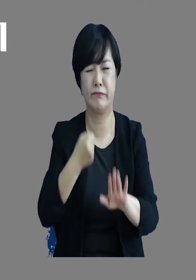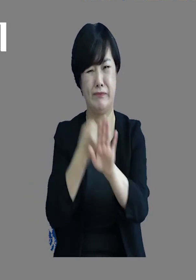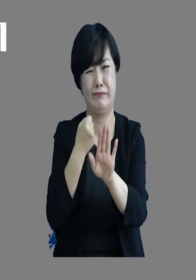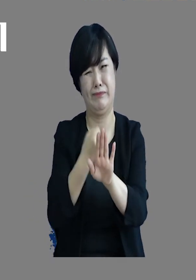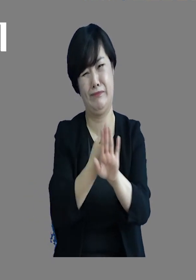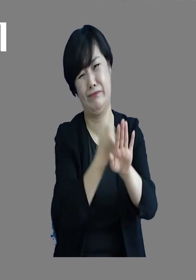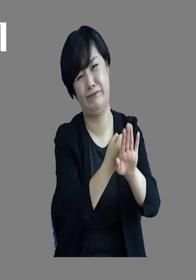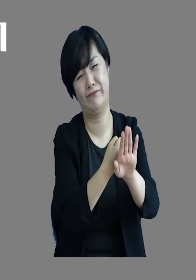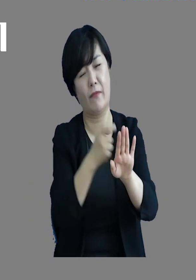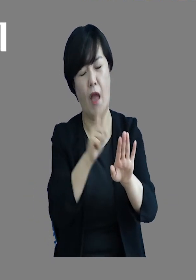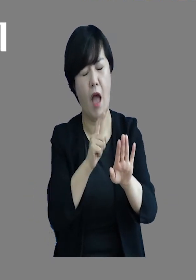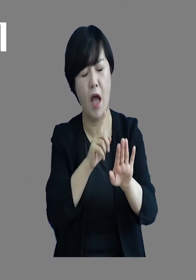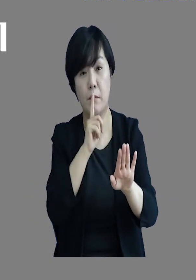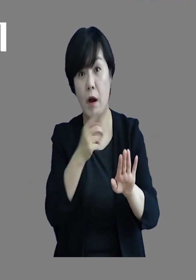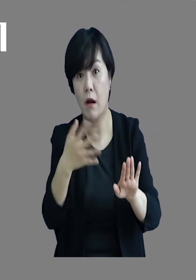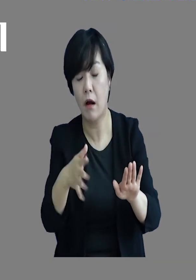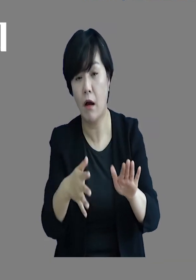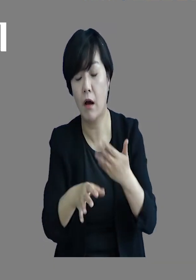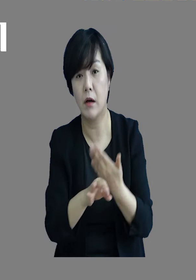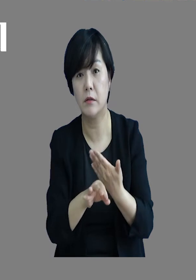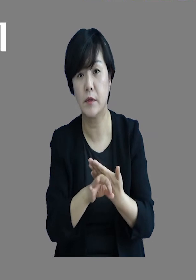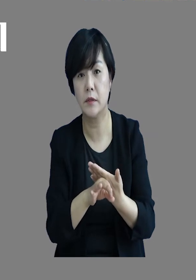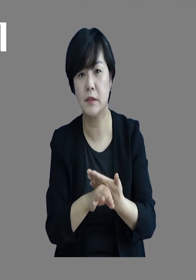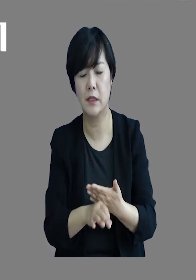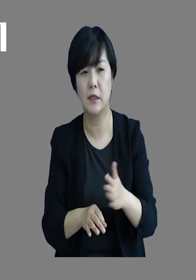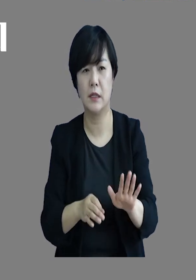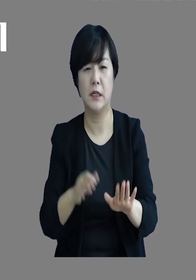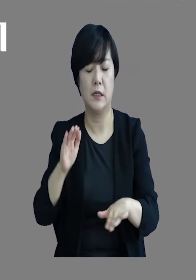노크를 해도 아무런 반응이 없다면,